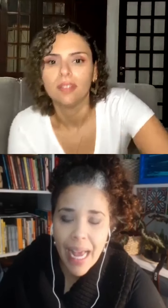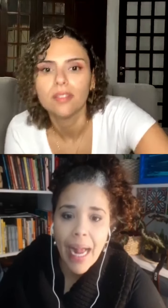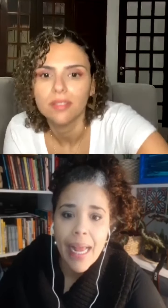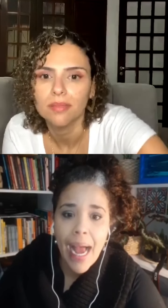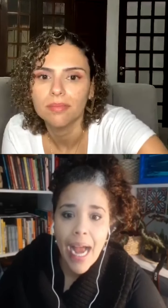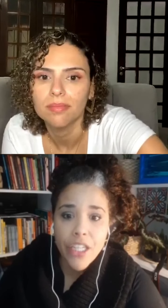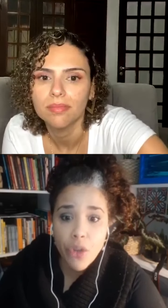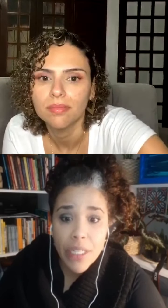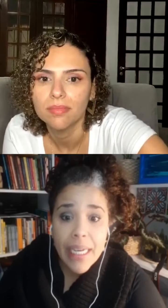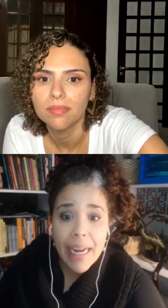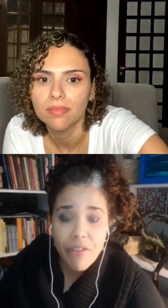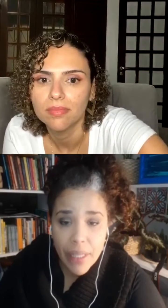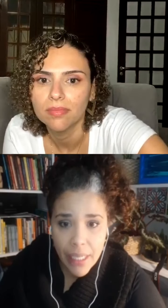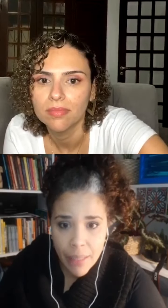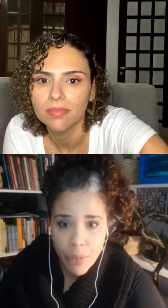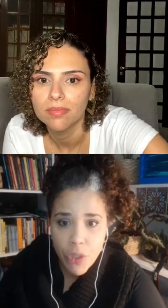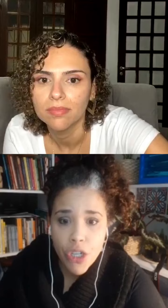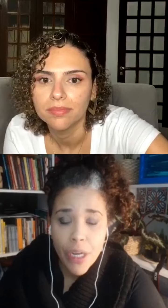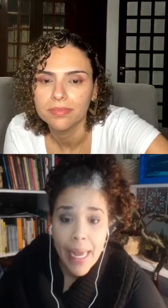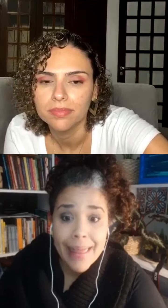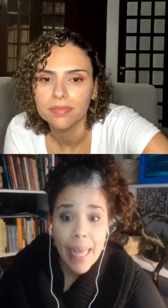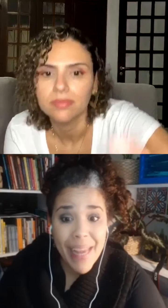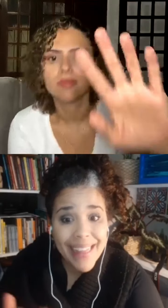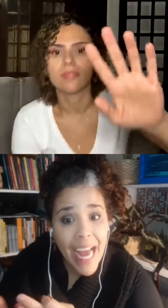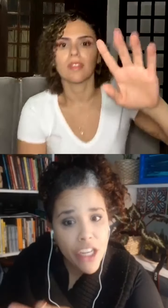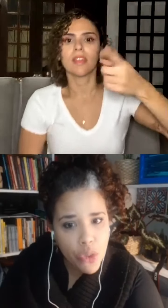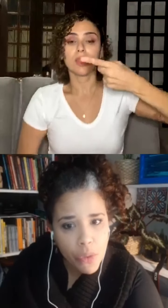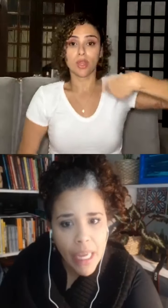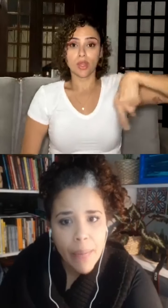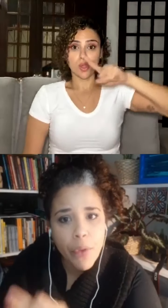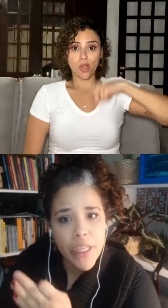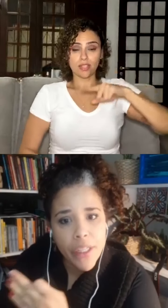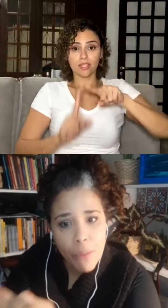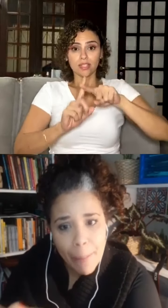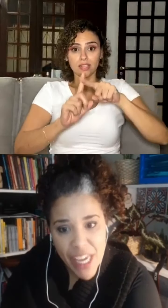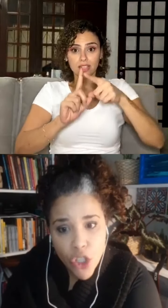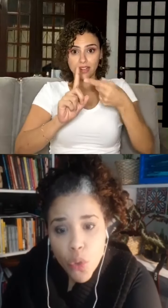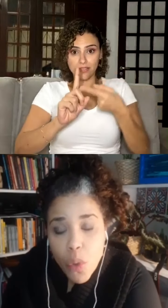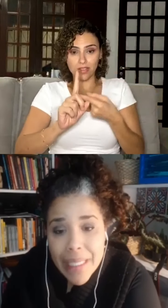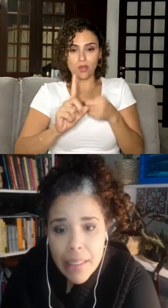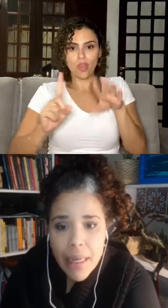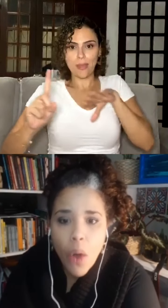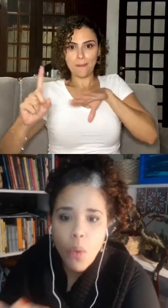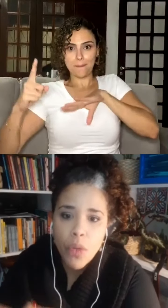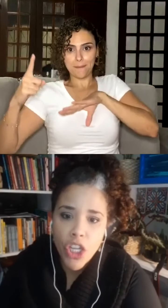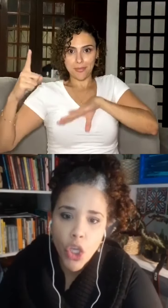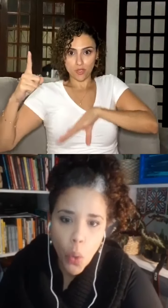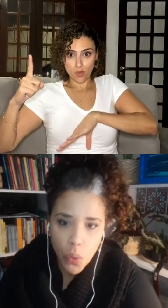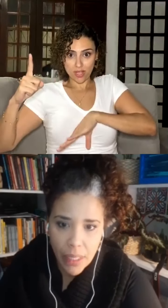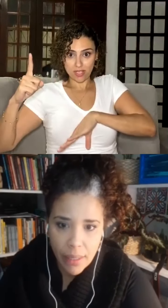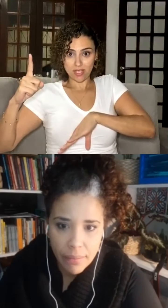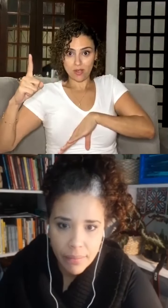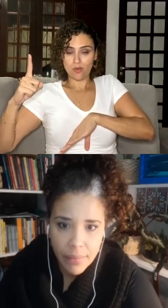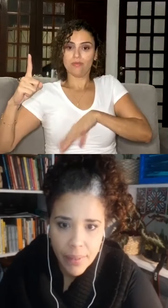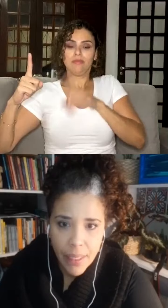engravidar. Nós engravidamos na metade do tempo entre uma menstruação e